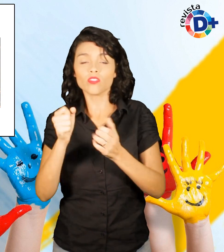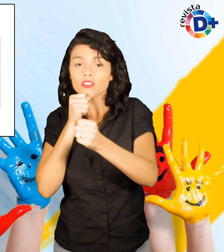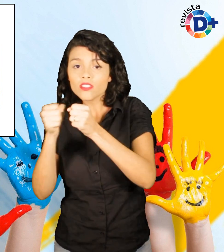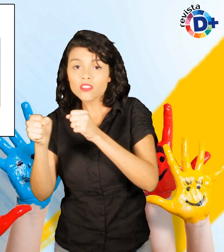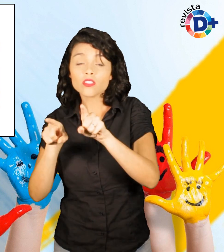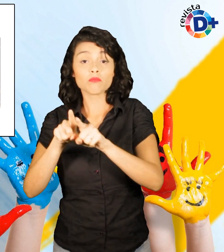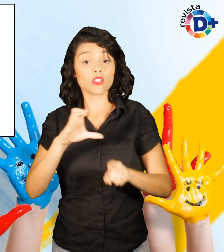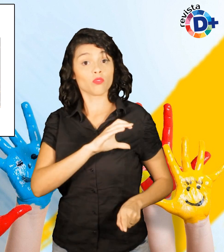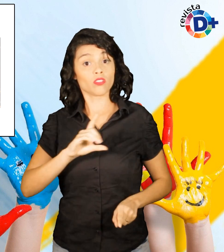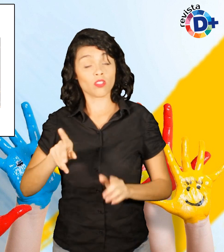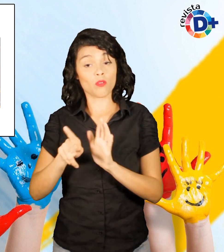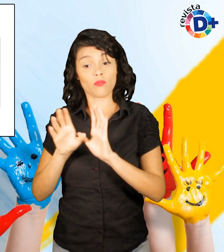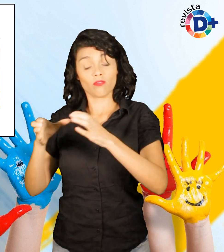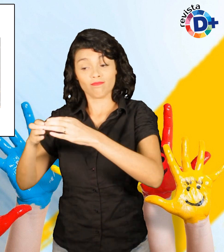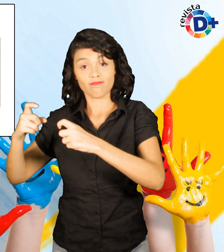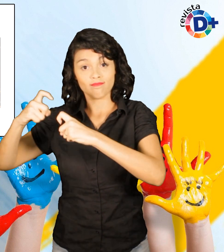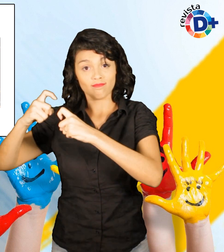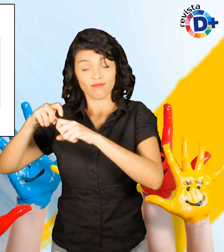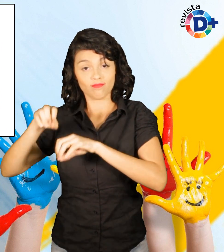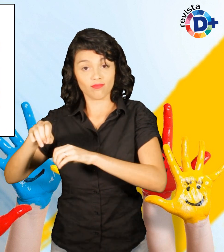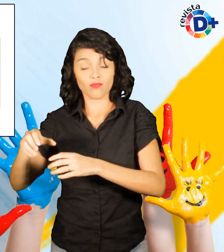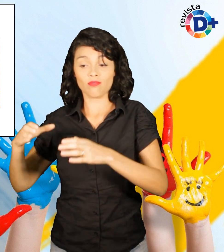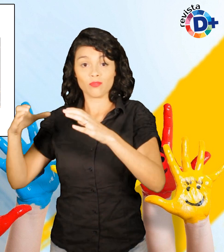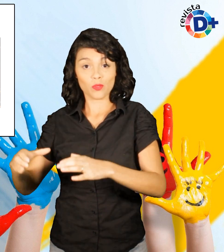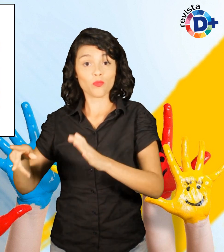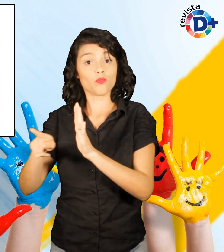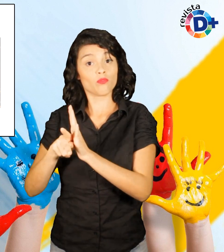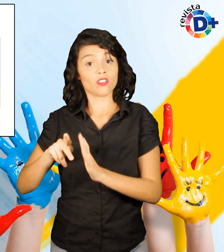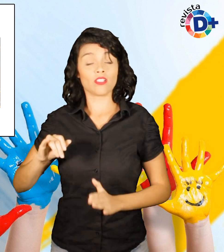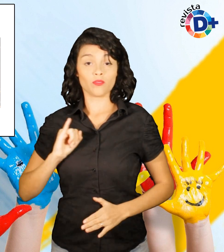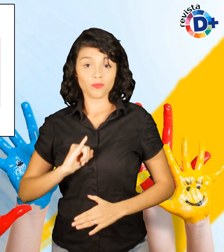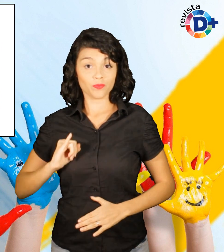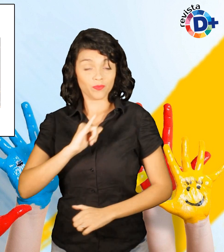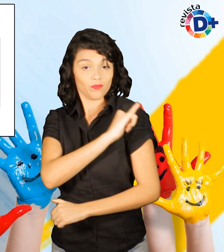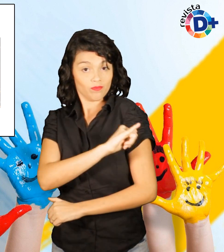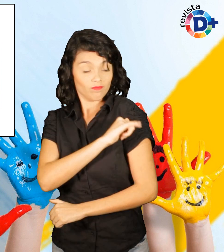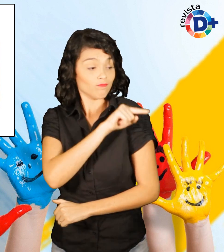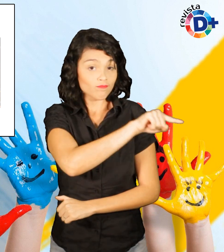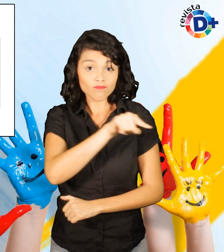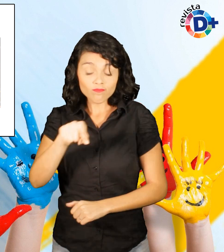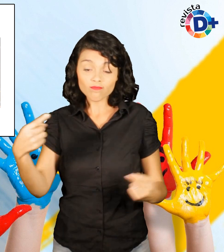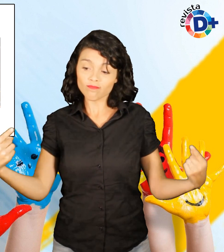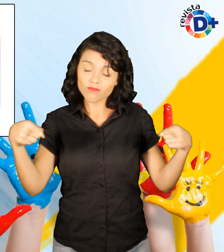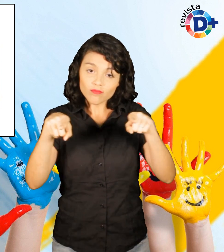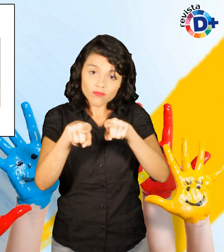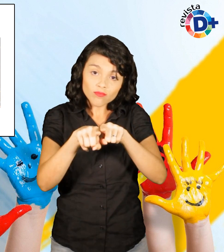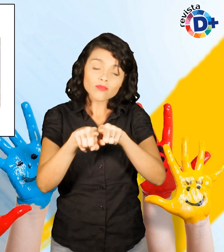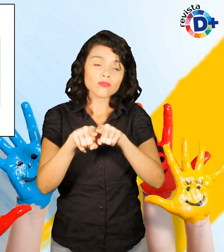Clínica Escola do Autista em Itaboraí, no Rio de Janeiro. A revista Demais fez uma lista sobre 10